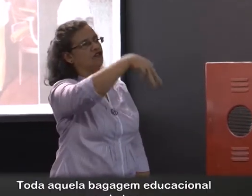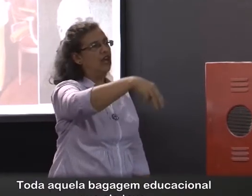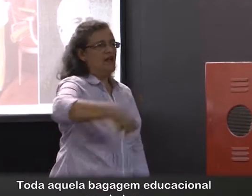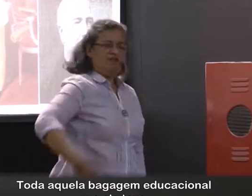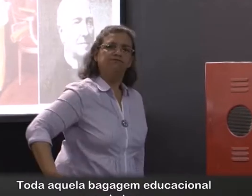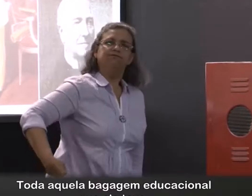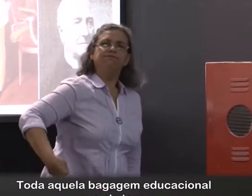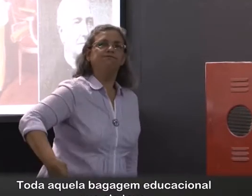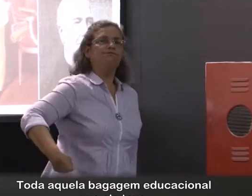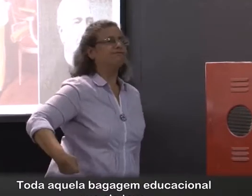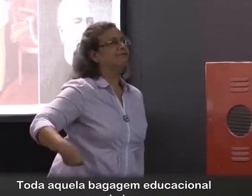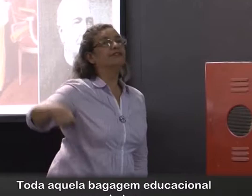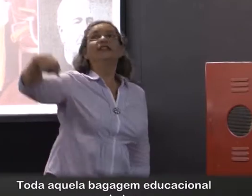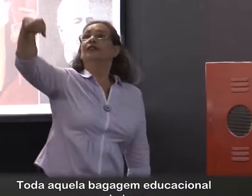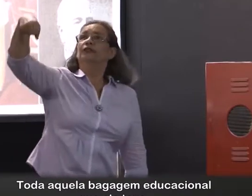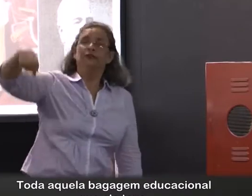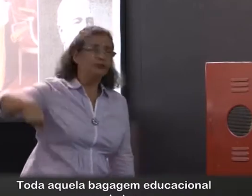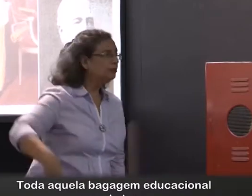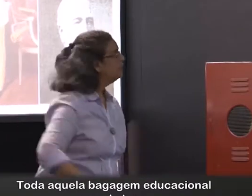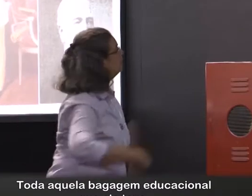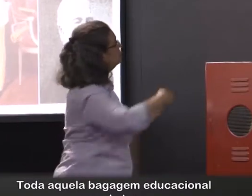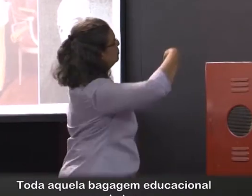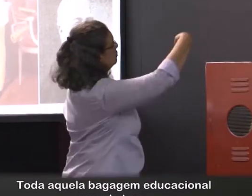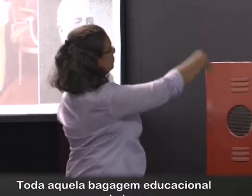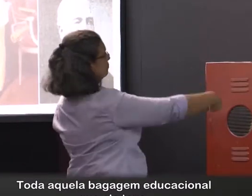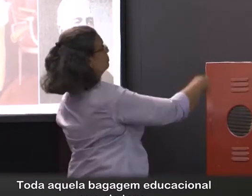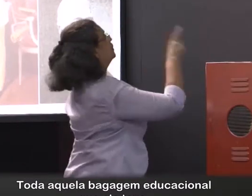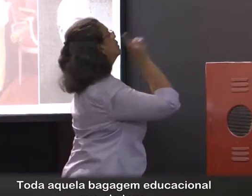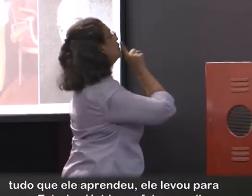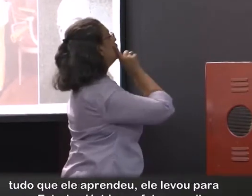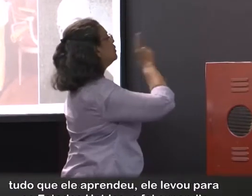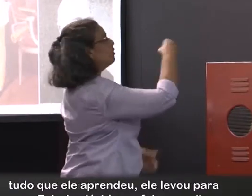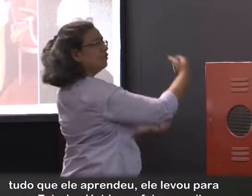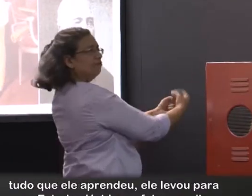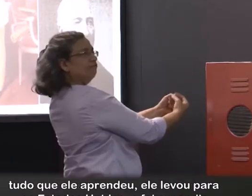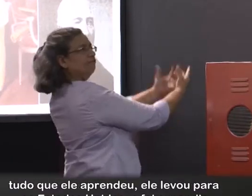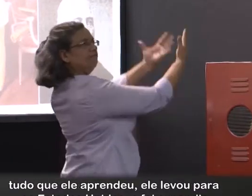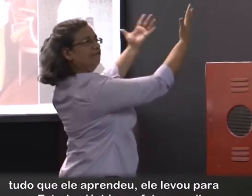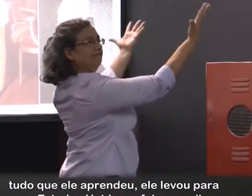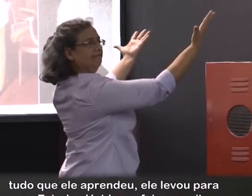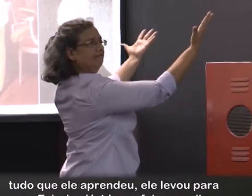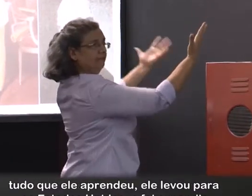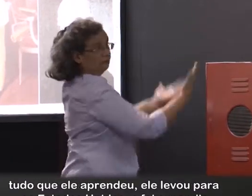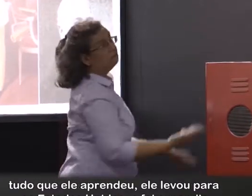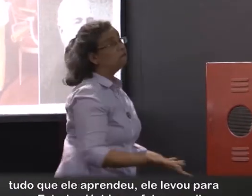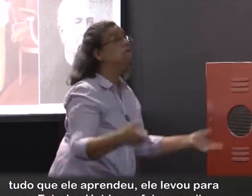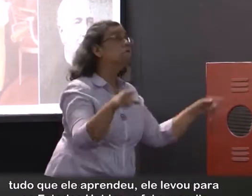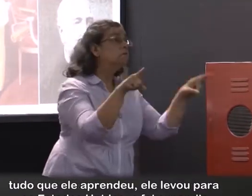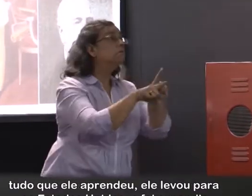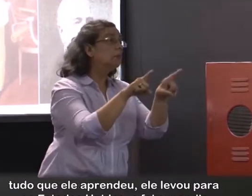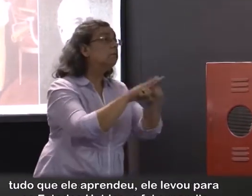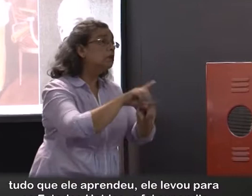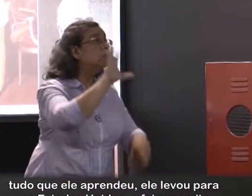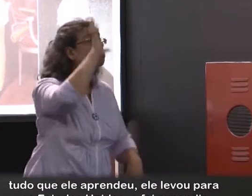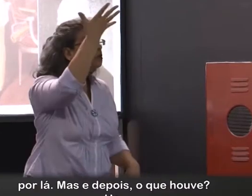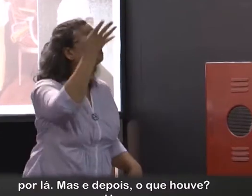Toda aquela bagagem, né, aquela bagagem educacional que ele teve, tudo aquilo que ele aprendeu, ele levou para os Estados Unidos e foi expandir